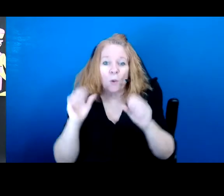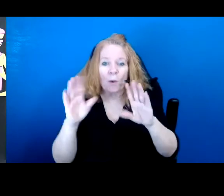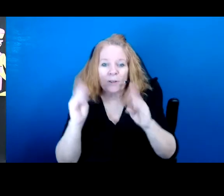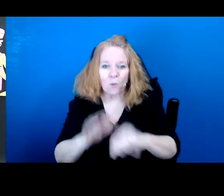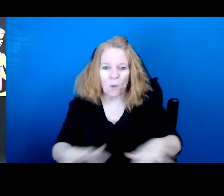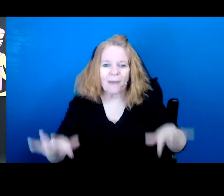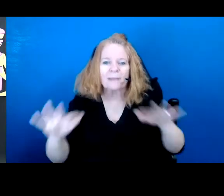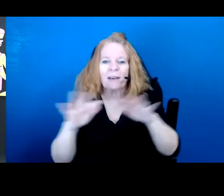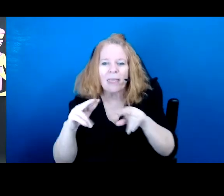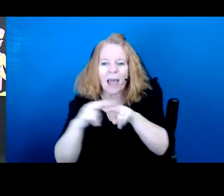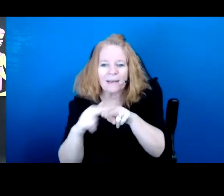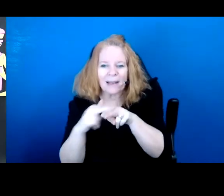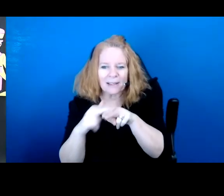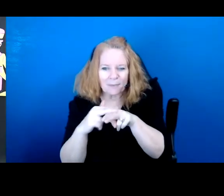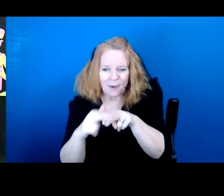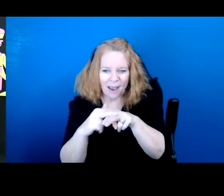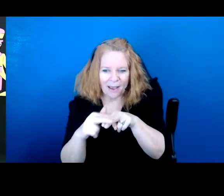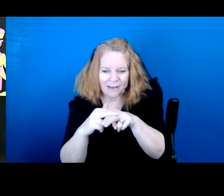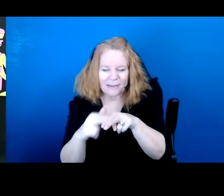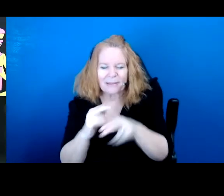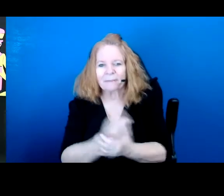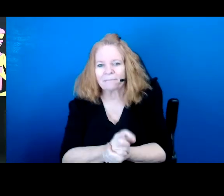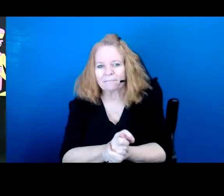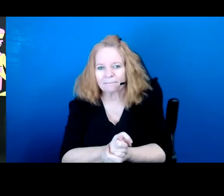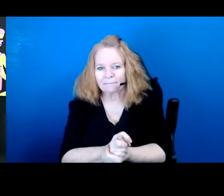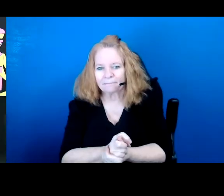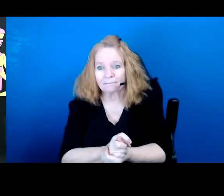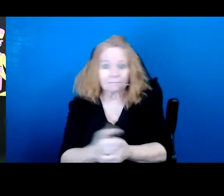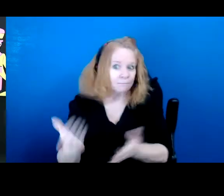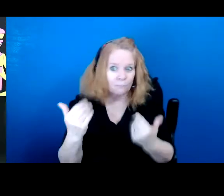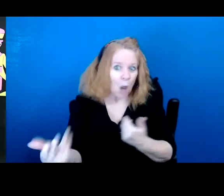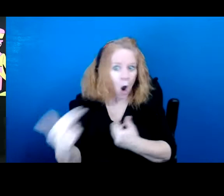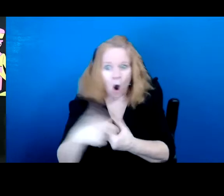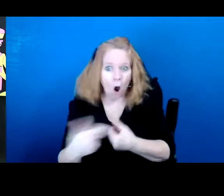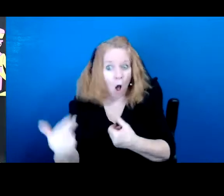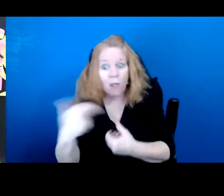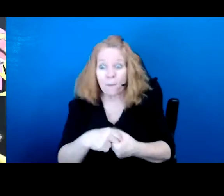tren y nos subimos al tren